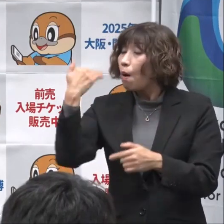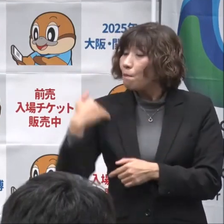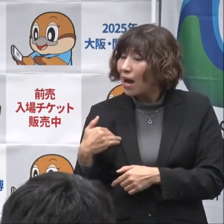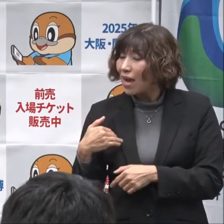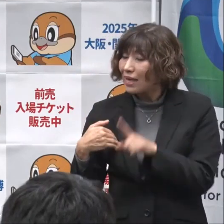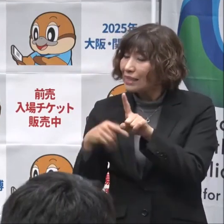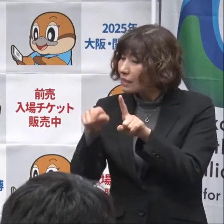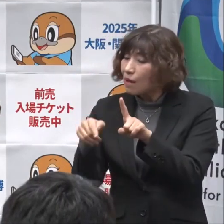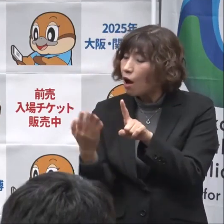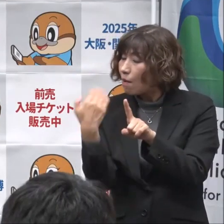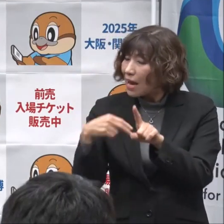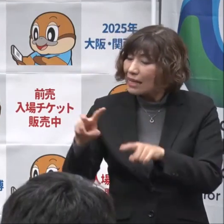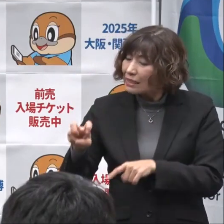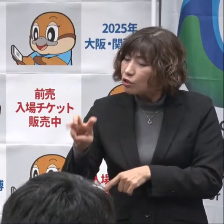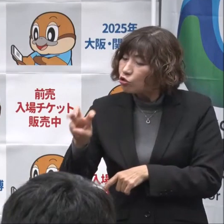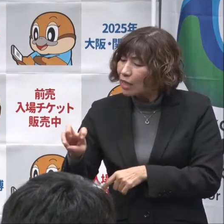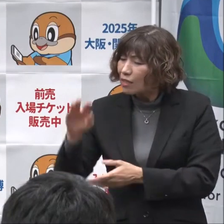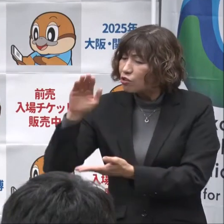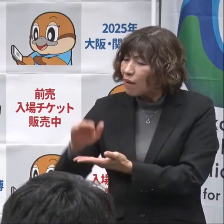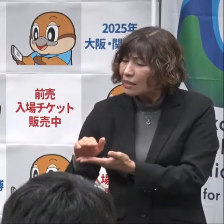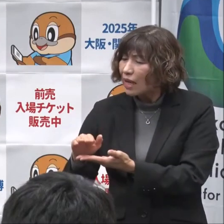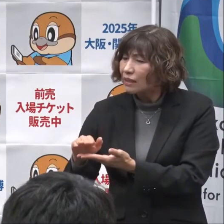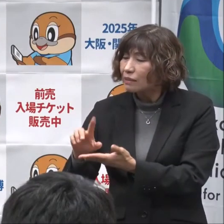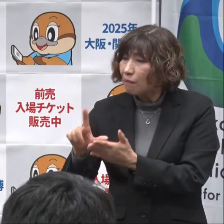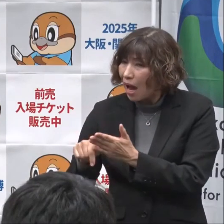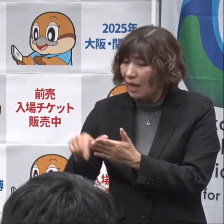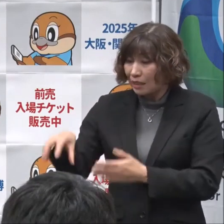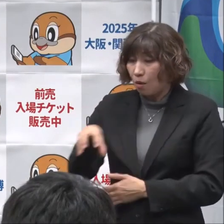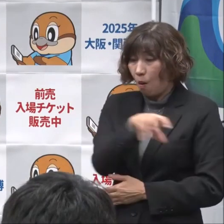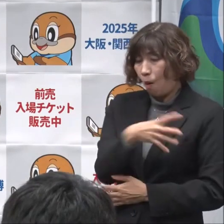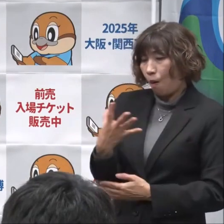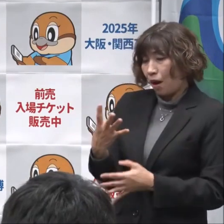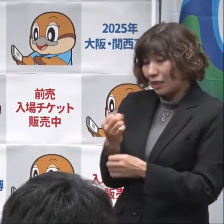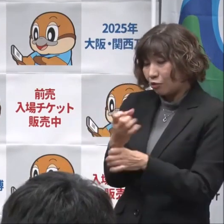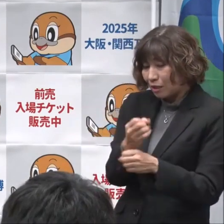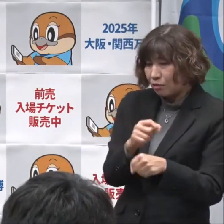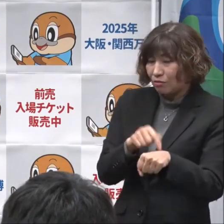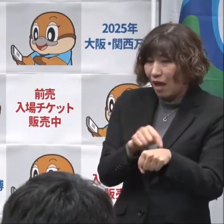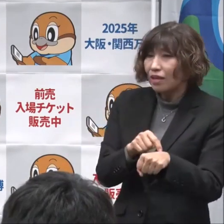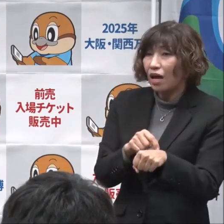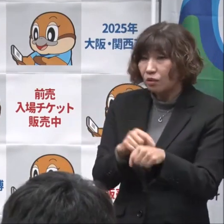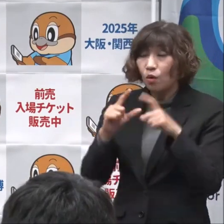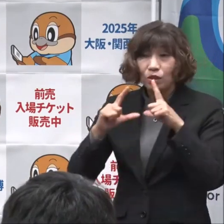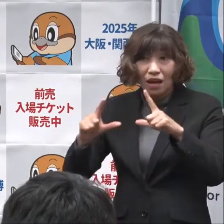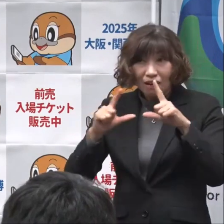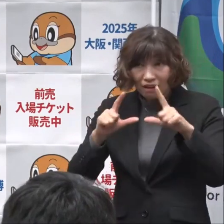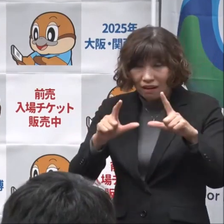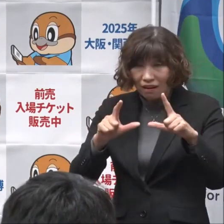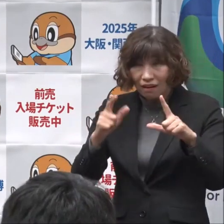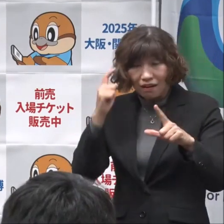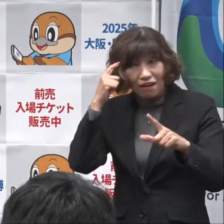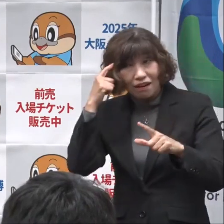っとこう積極的に打ち出すような発信の仕方っていうのは考えておられるんでしょうか。